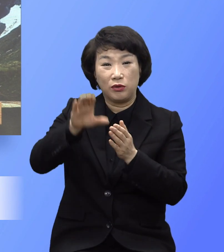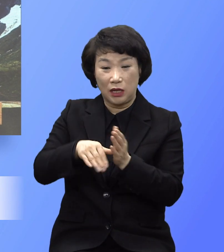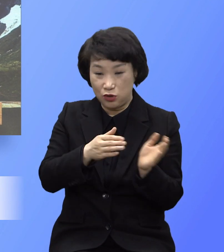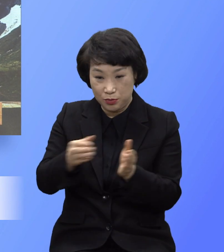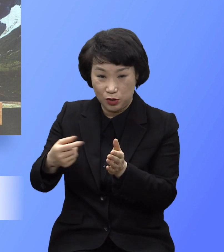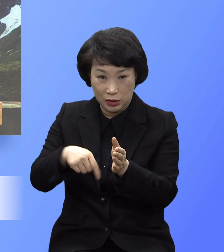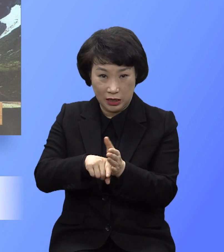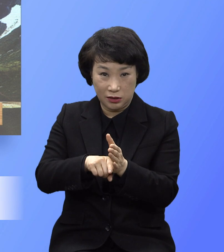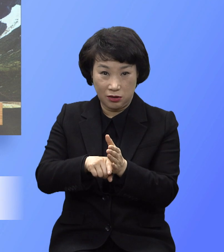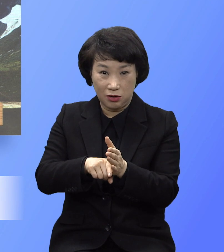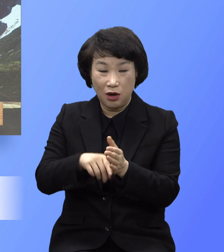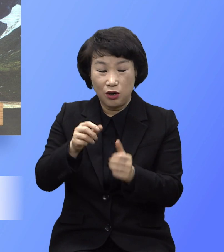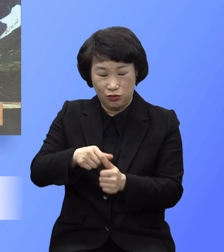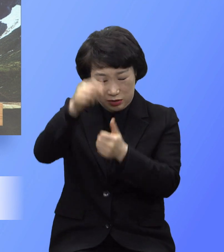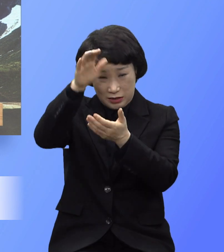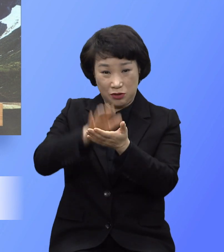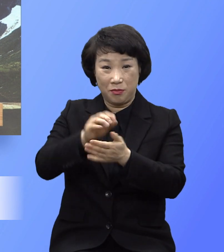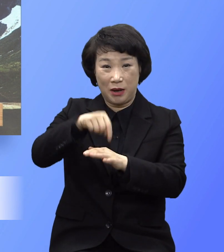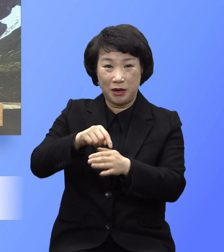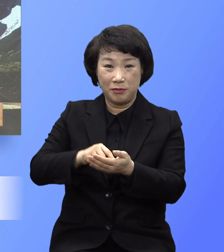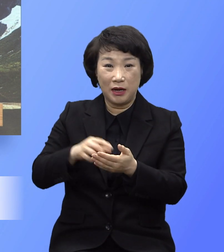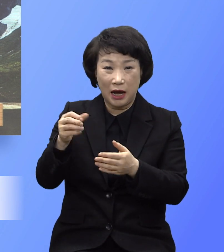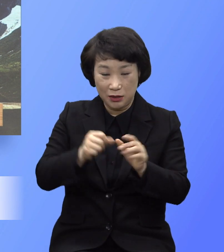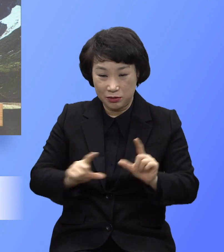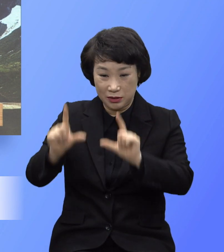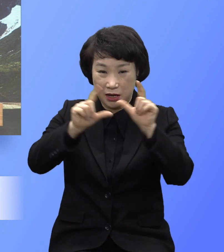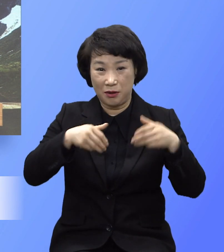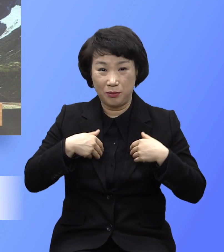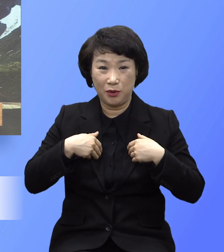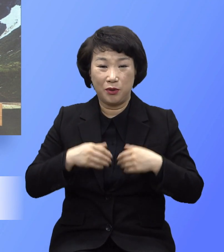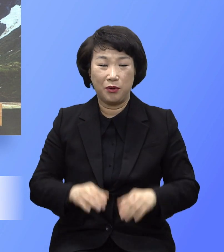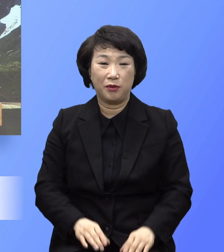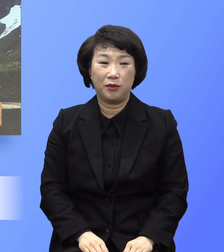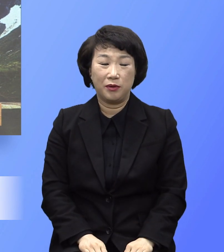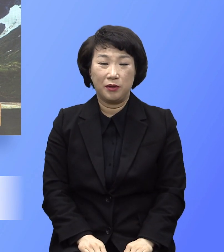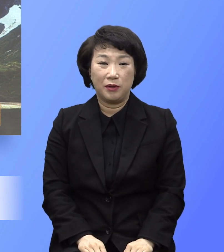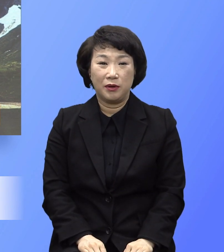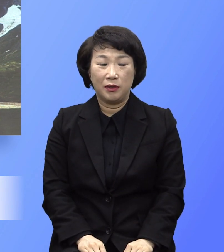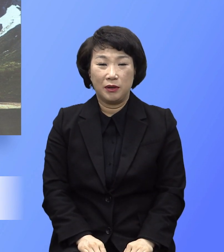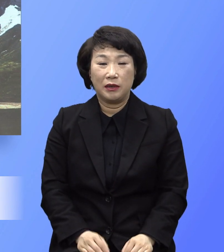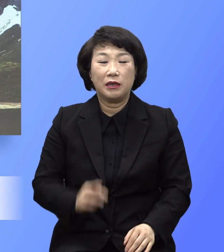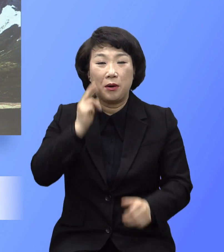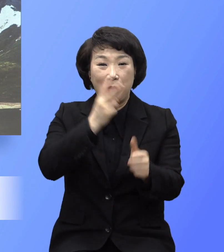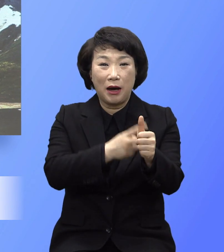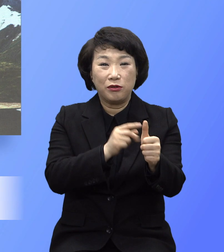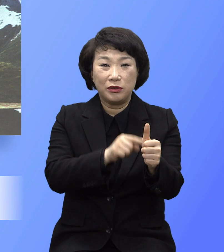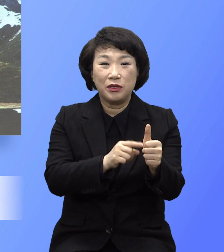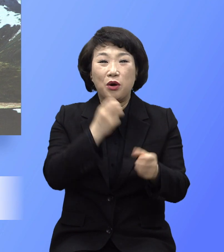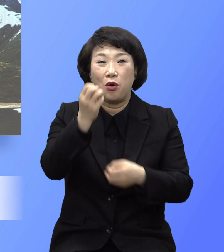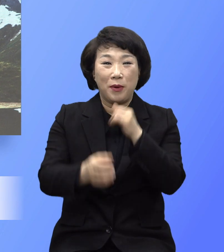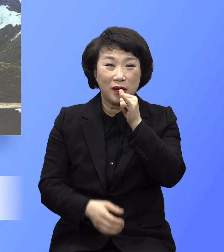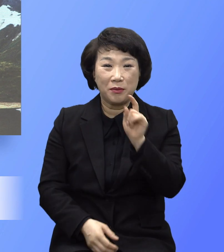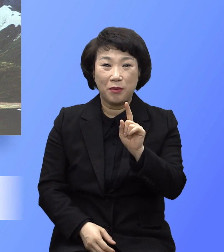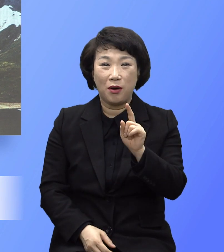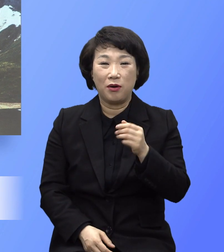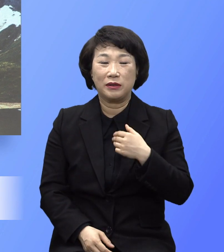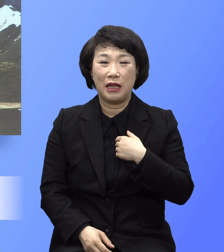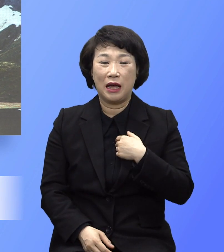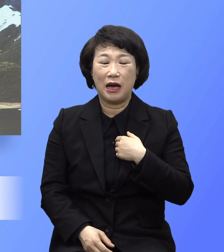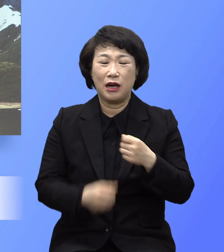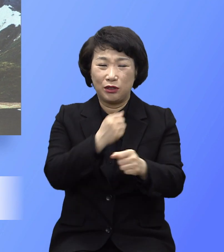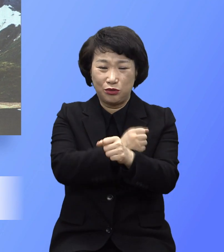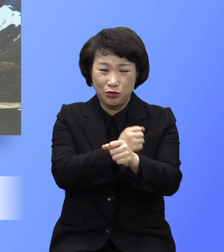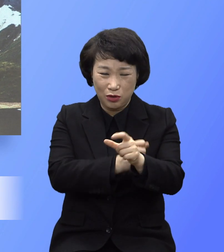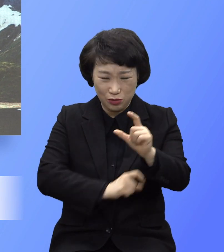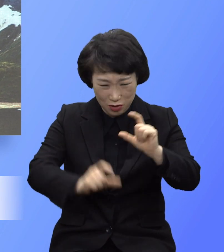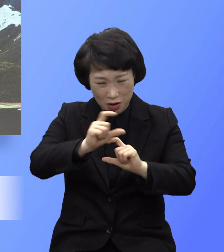위하여 구령의 열정으로 삽니다. 예, 사도 바울은 말합니다. 내가